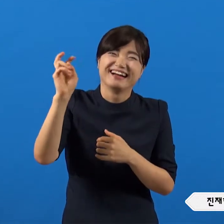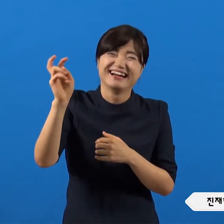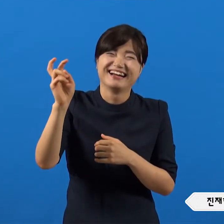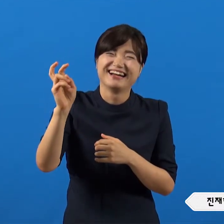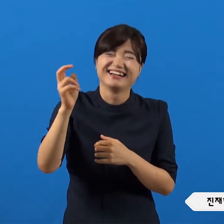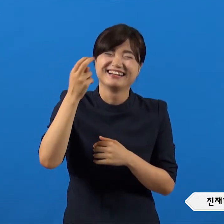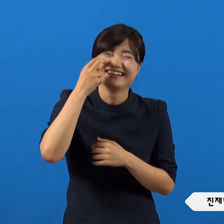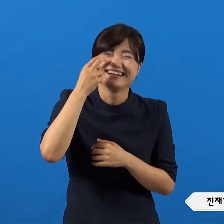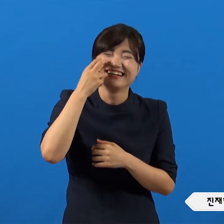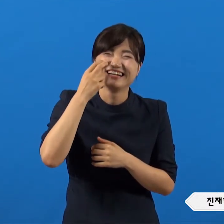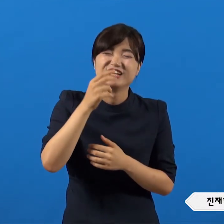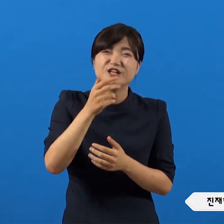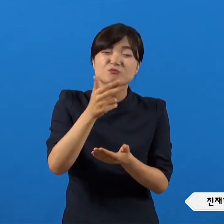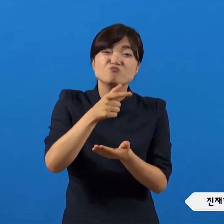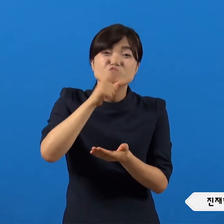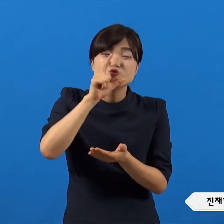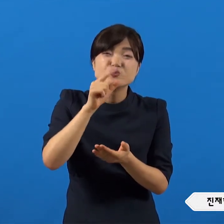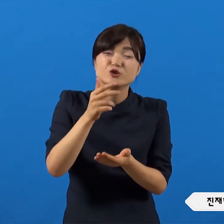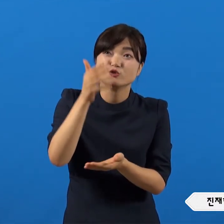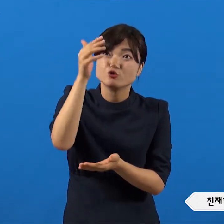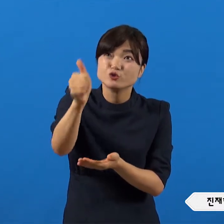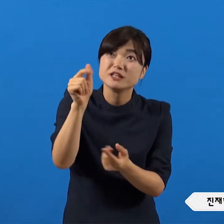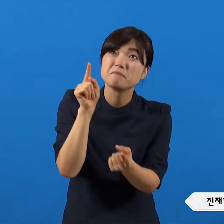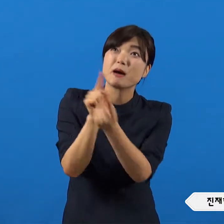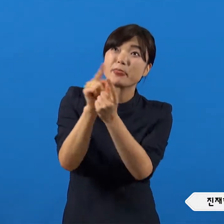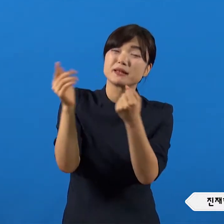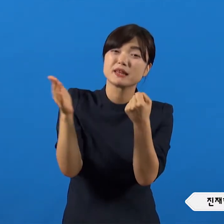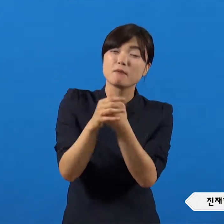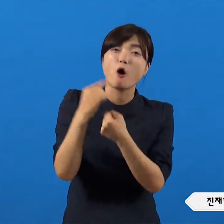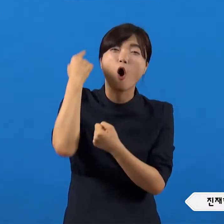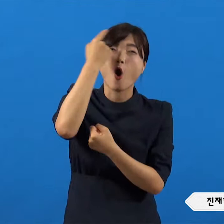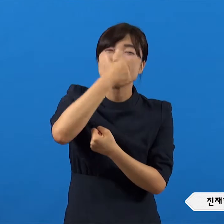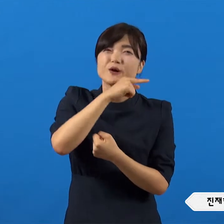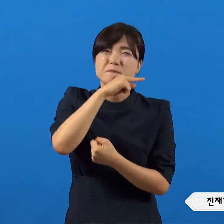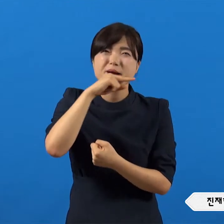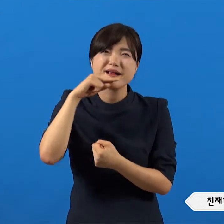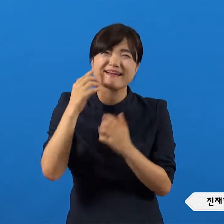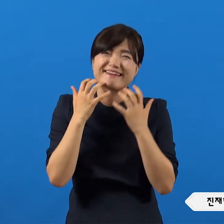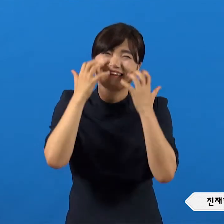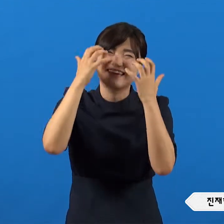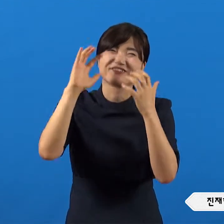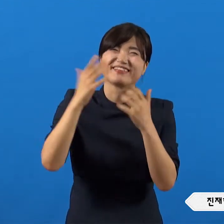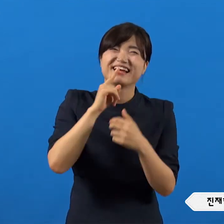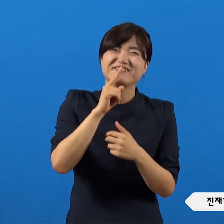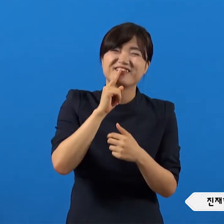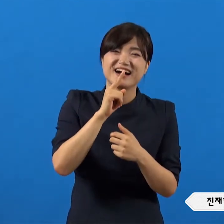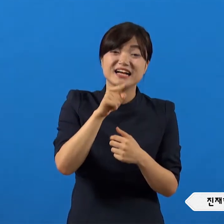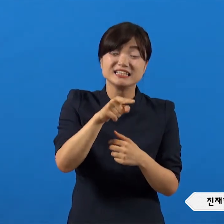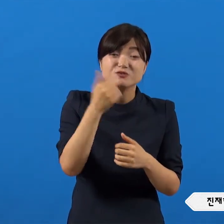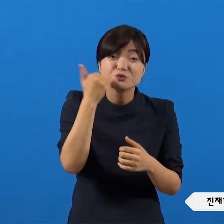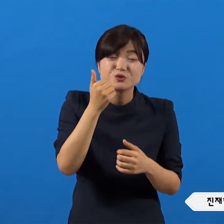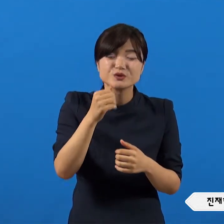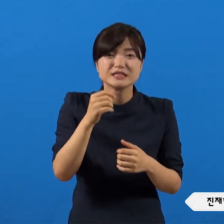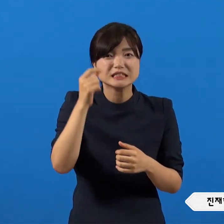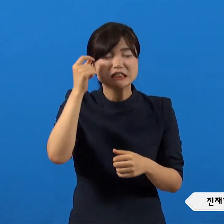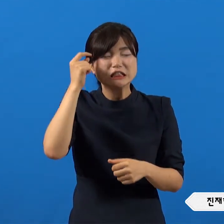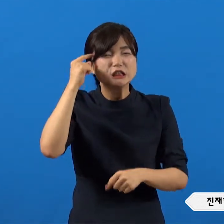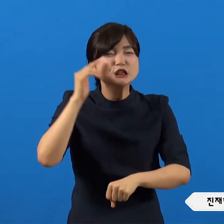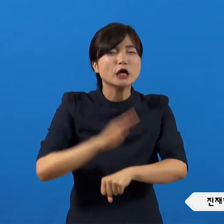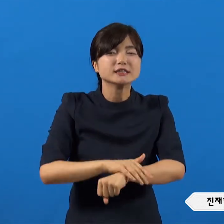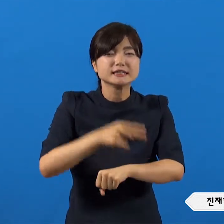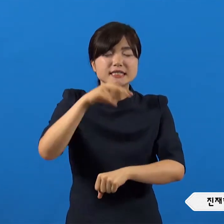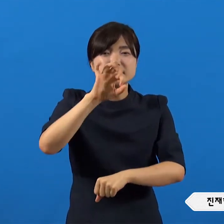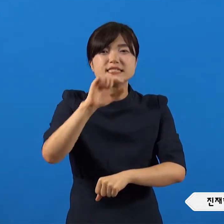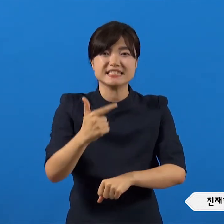물이 주인을 만나니 그 얼굴이 붉어졌도다. 이 사람이 유명한 천재 시인 바이런입니다.